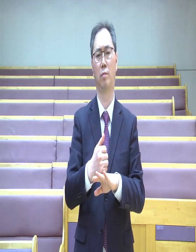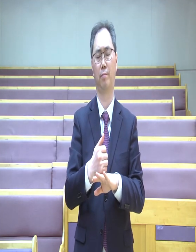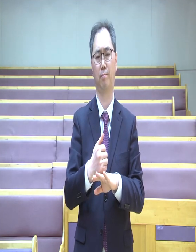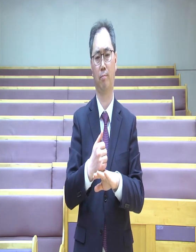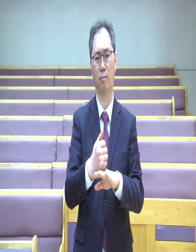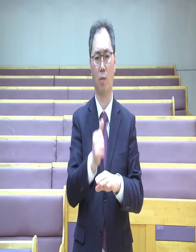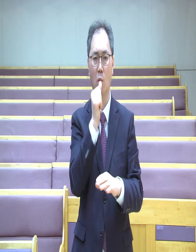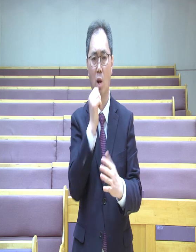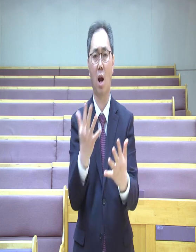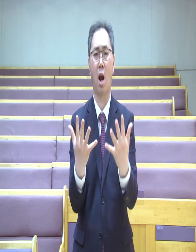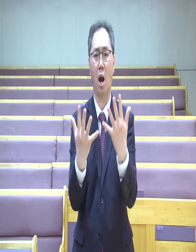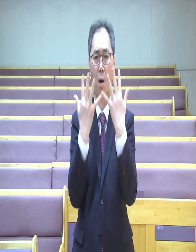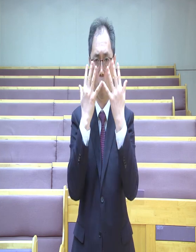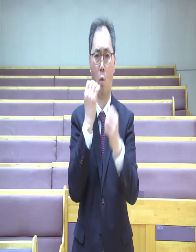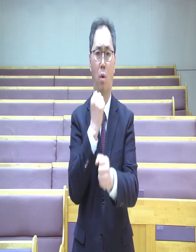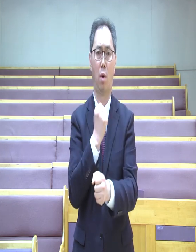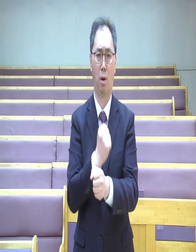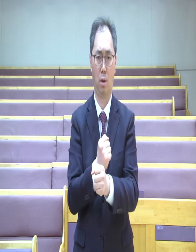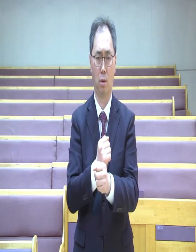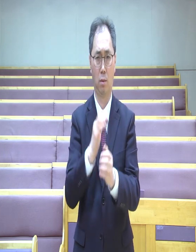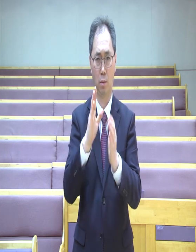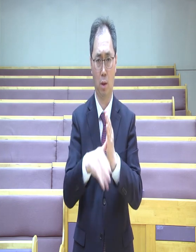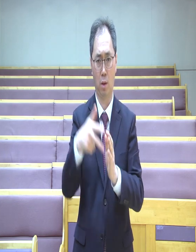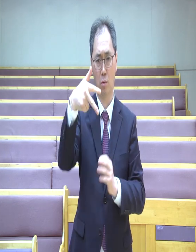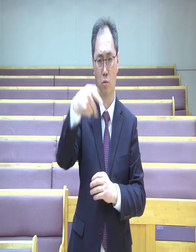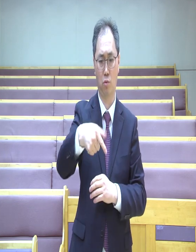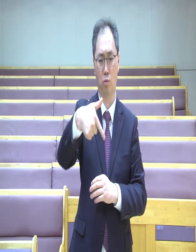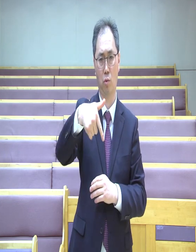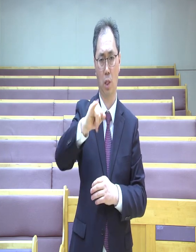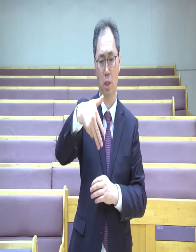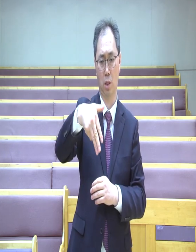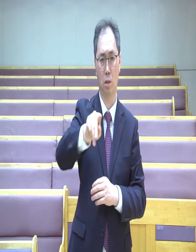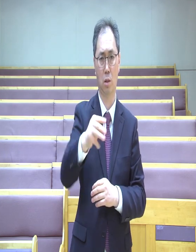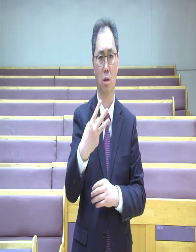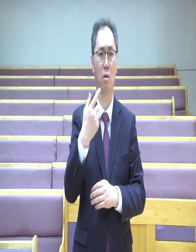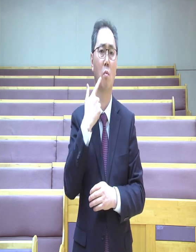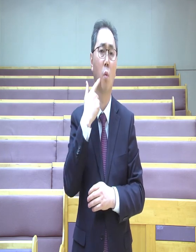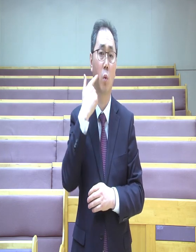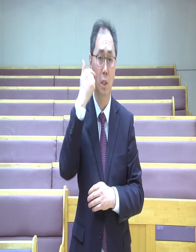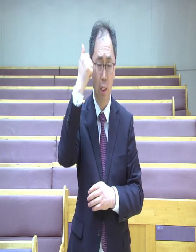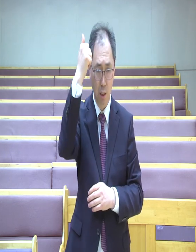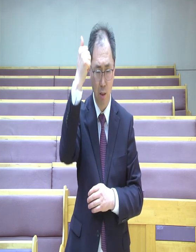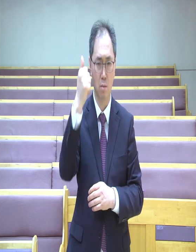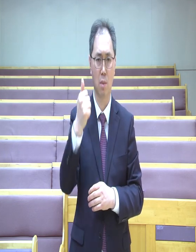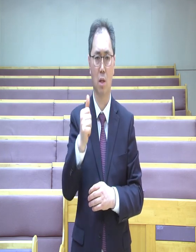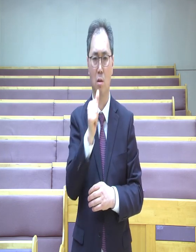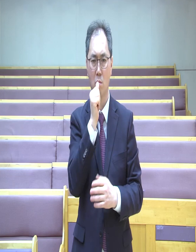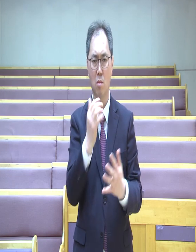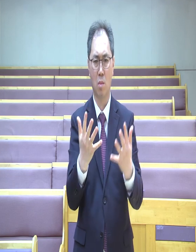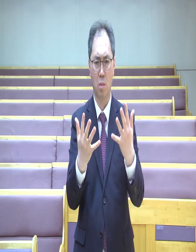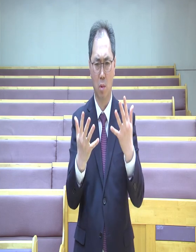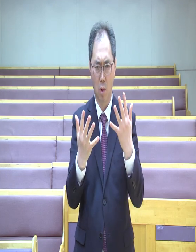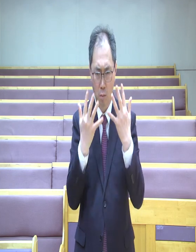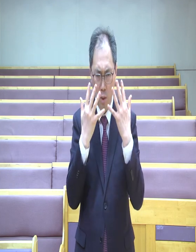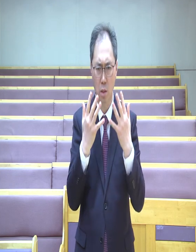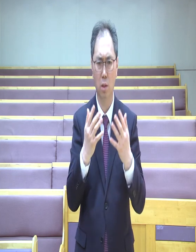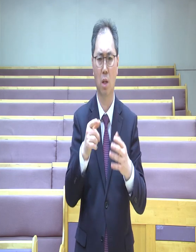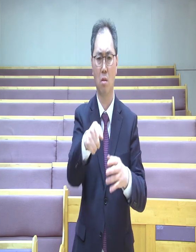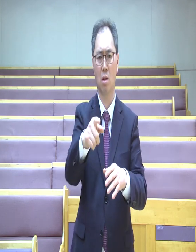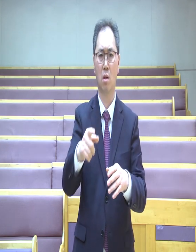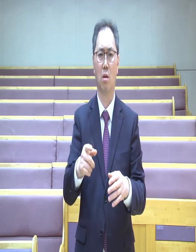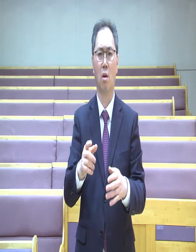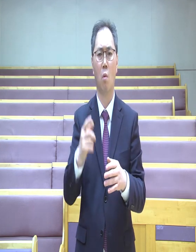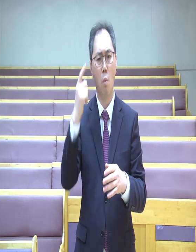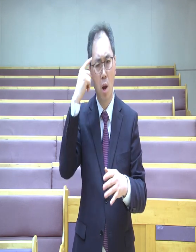복역하게 되는데, 그때 일제는 주기철 목사님의 그 신앙의 절개를 꺾기 위해 널빤지에다 못을